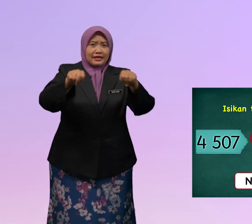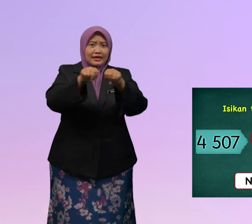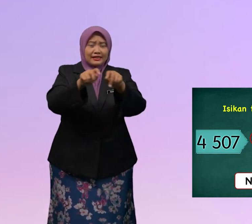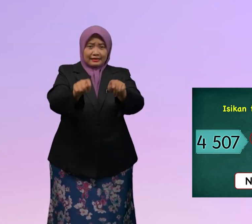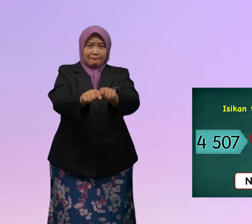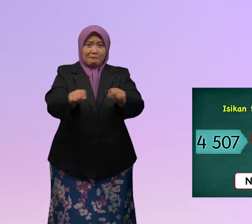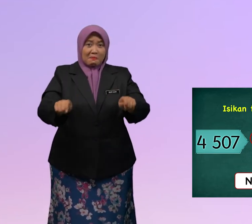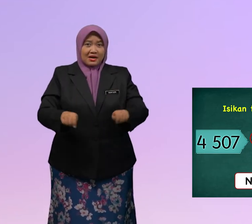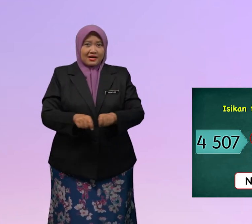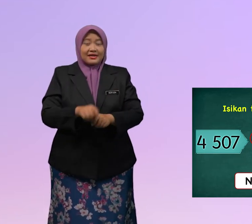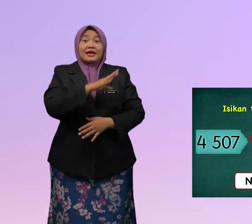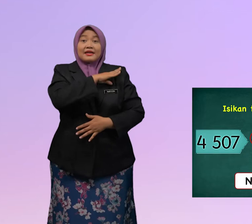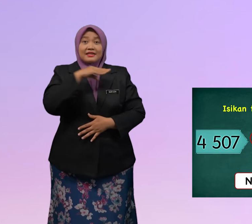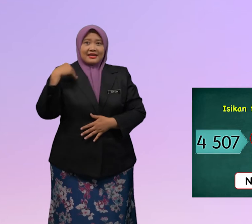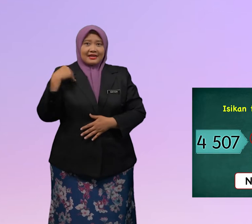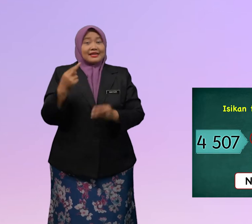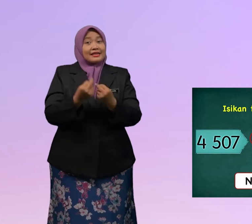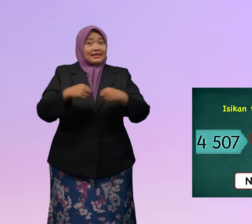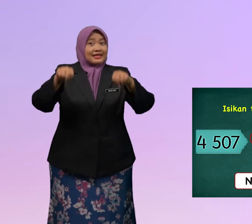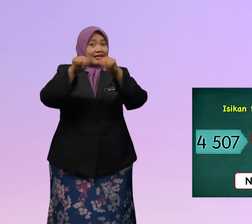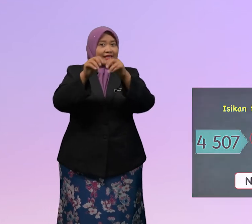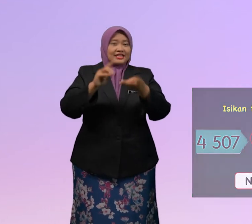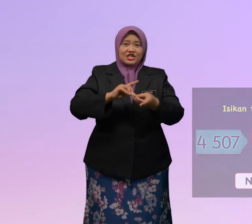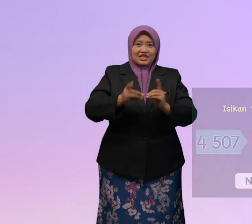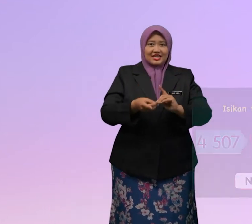nilai tempat dan nilai digit.